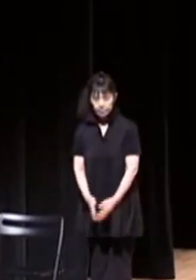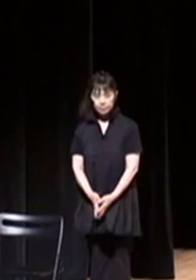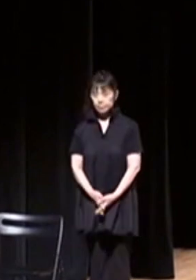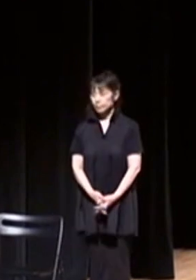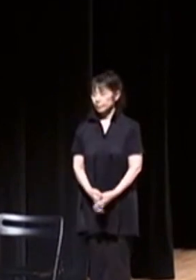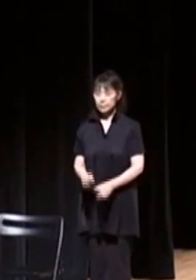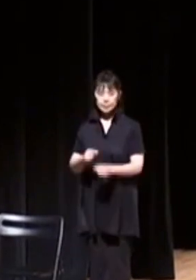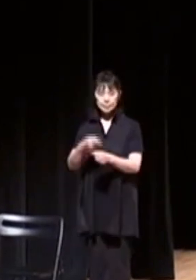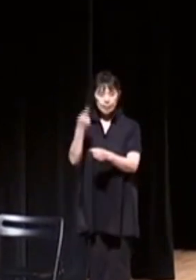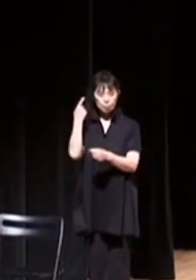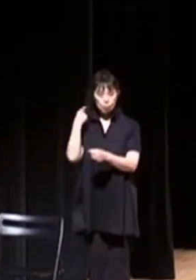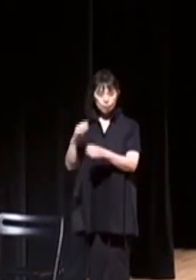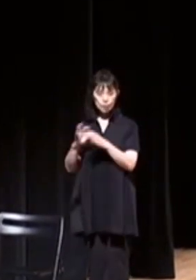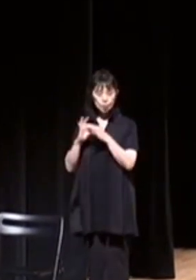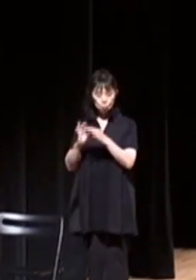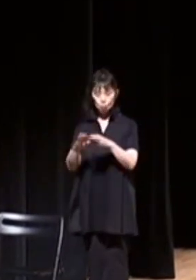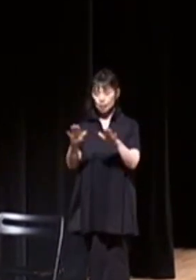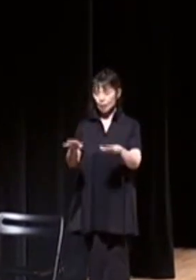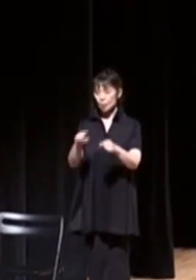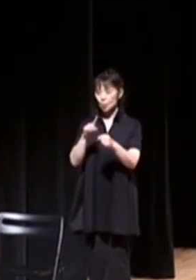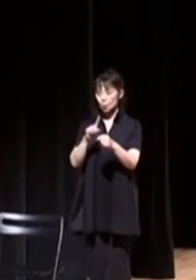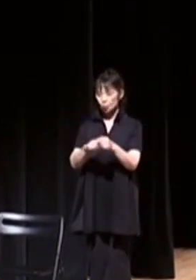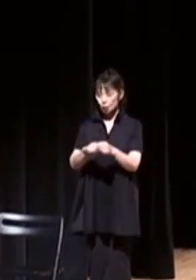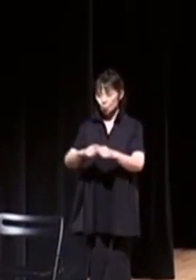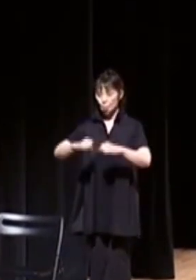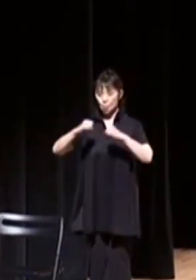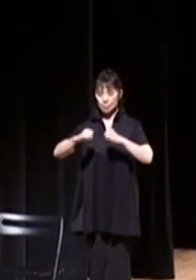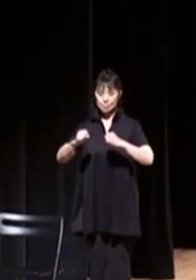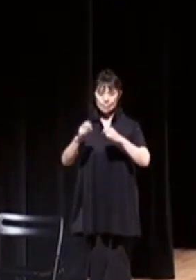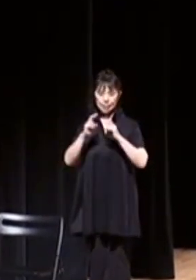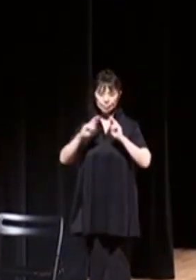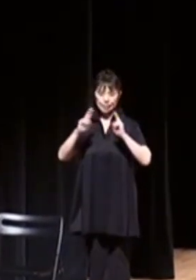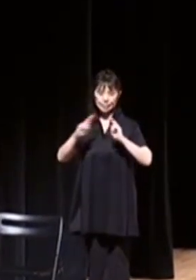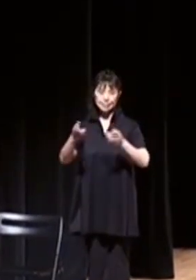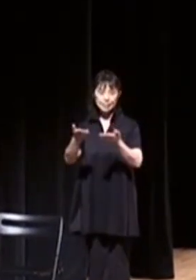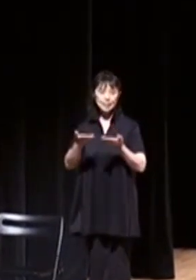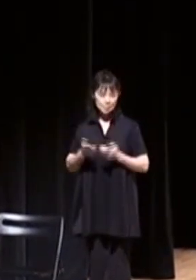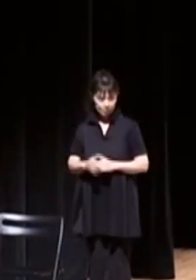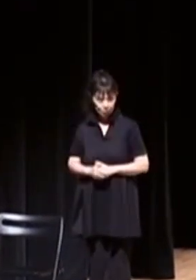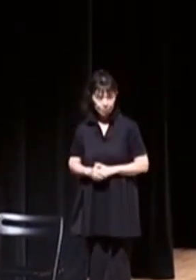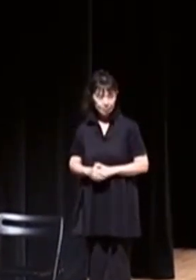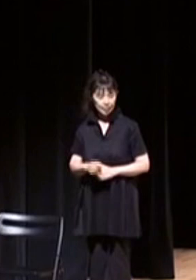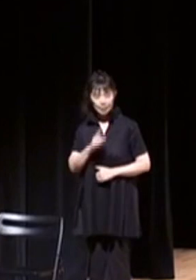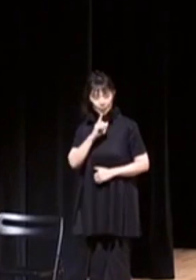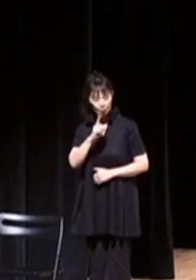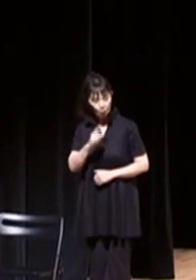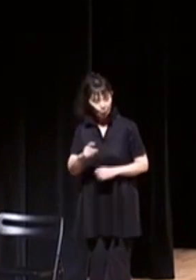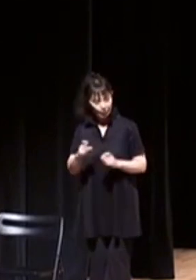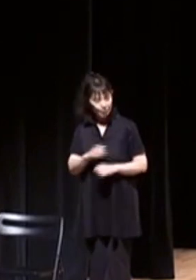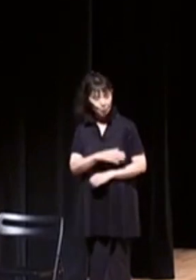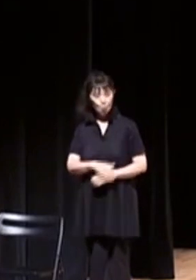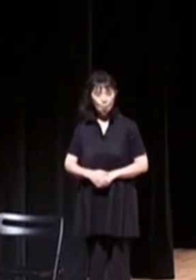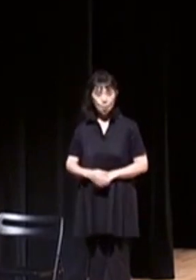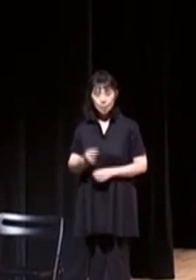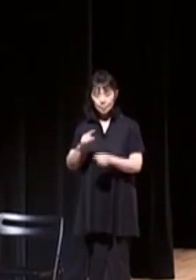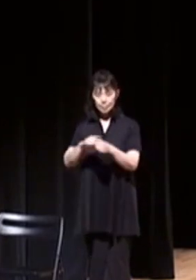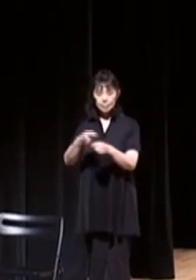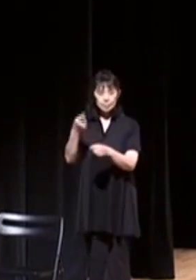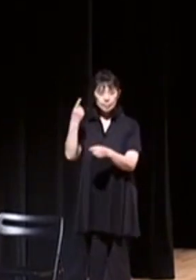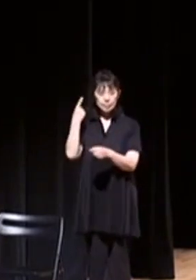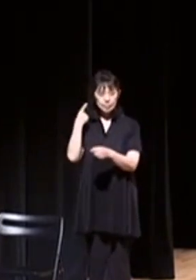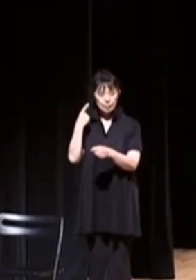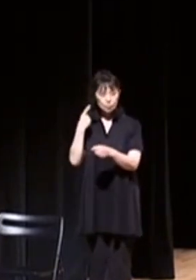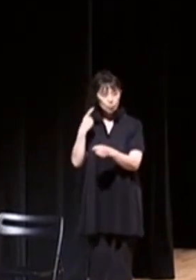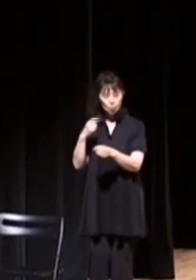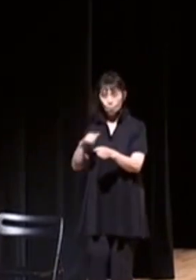先ほどに引き続き私も生で歌っていただきます。一言。 はい、昨年はテレ